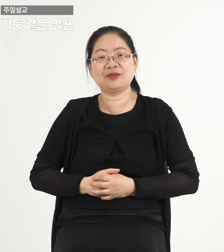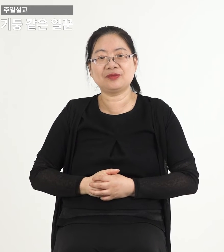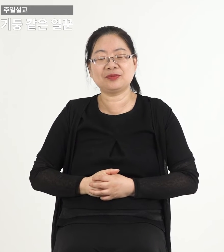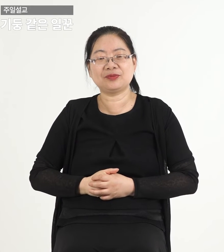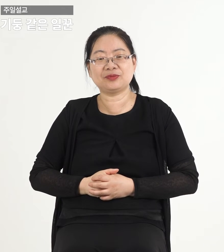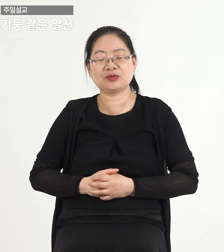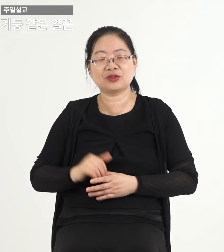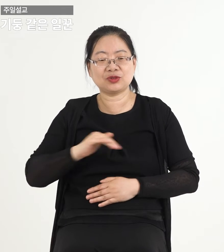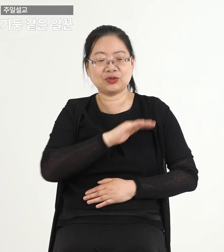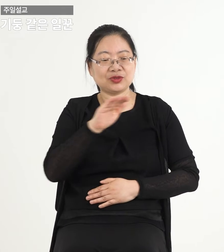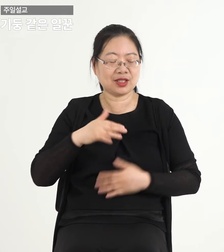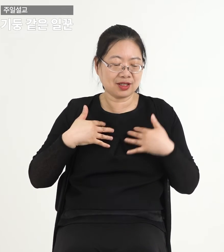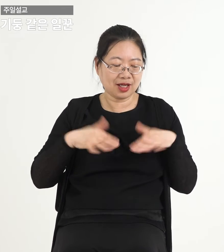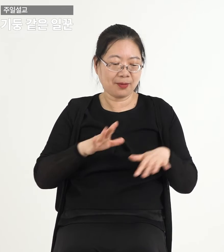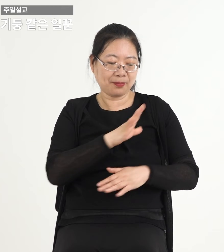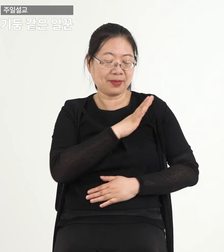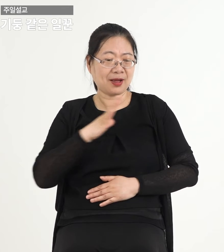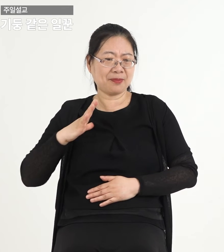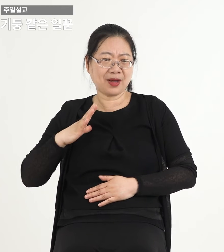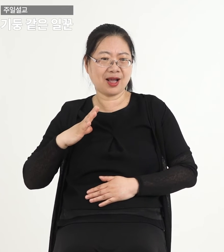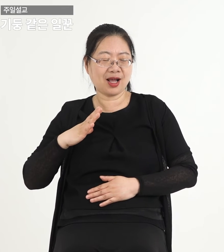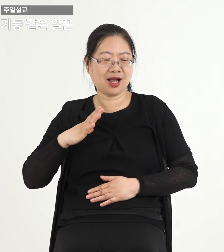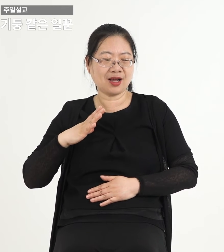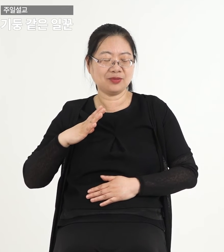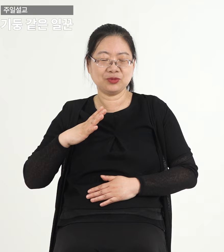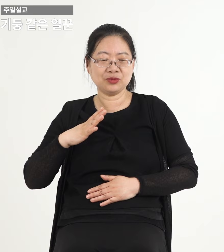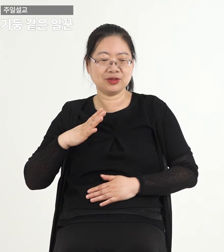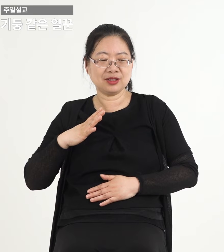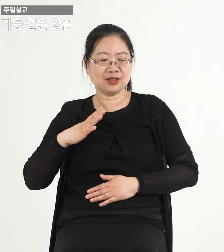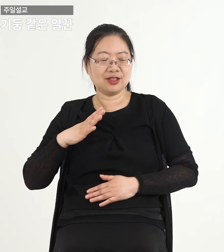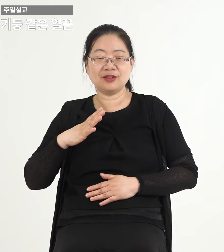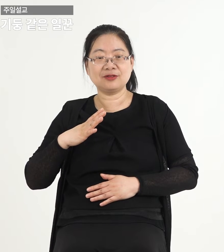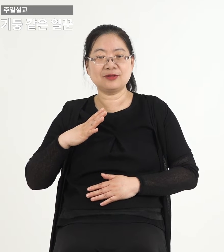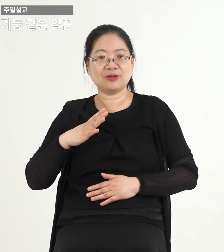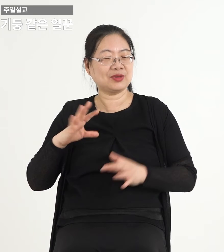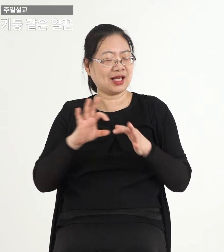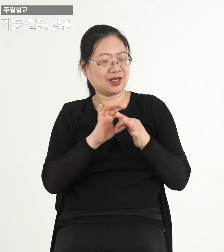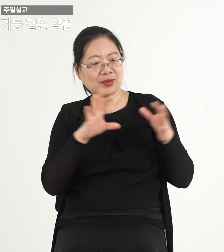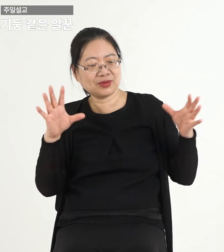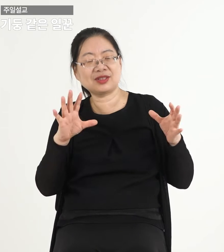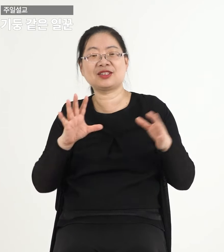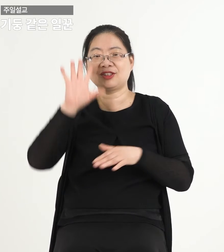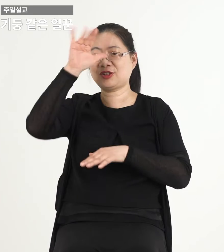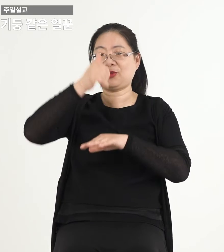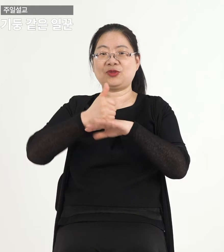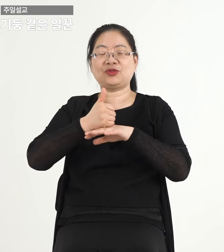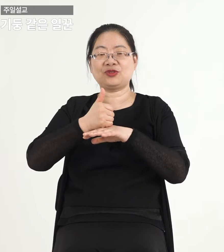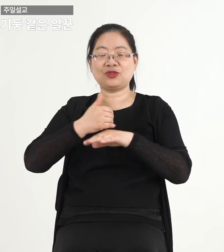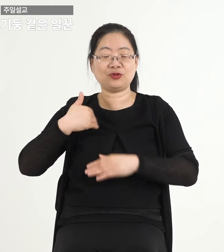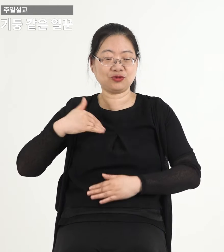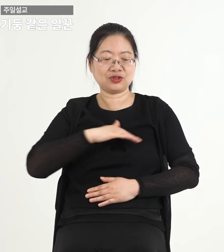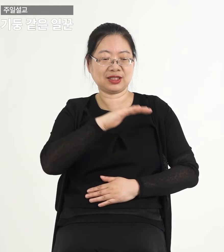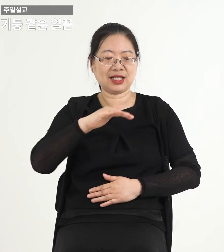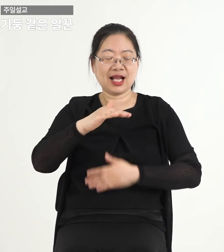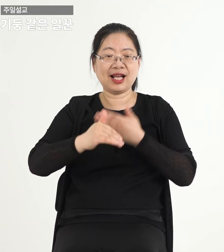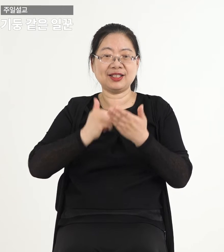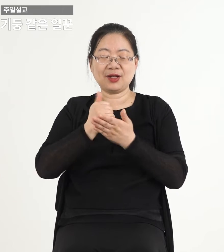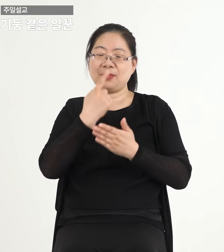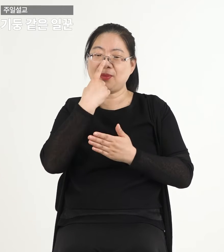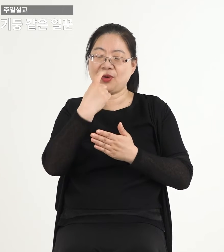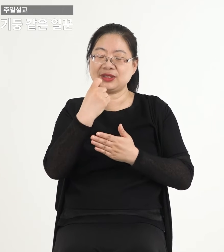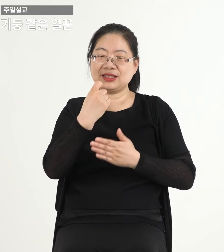우리의 배반, 우리의 못남을 뚫어내고 결국은 우리를 하나님의 멋진